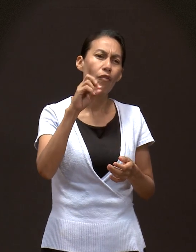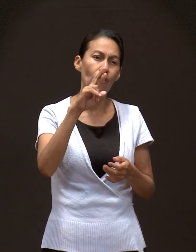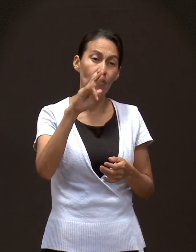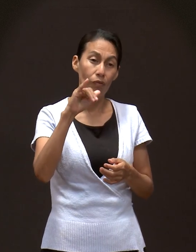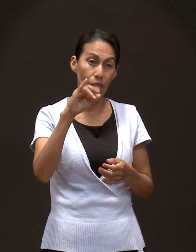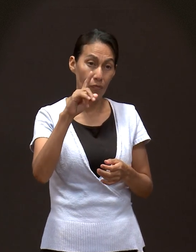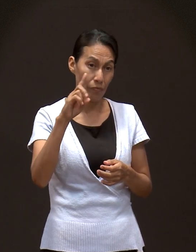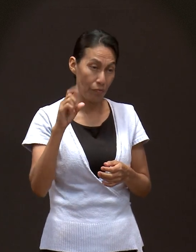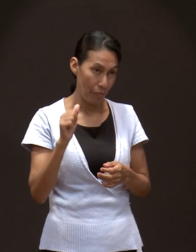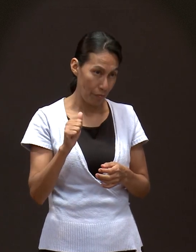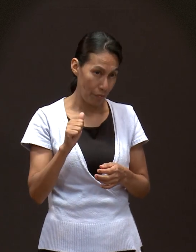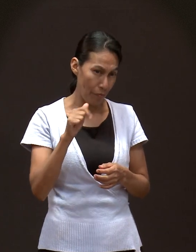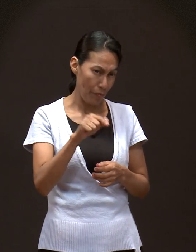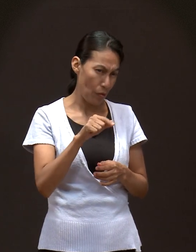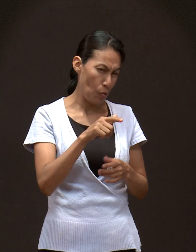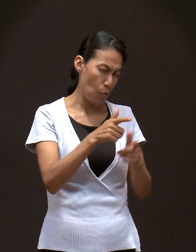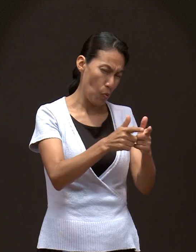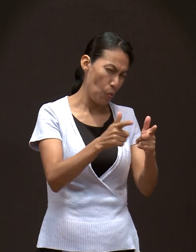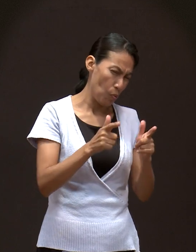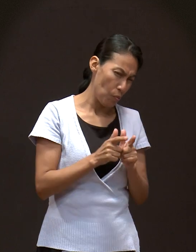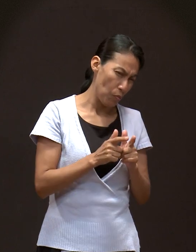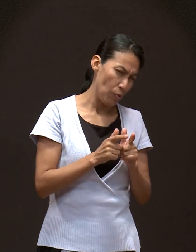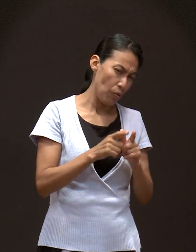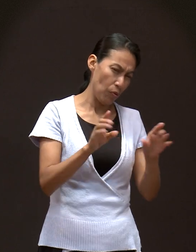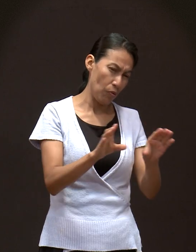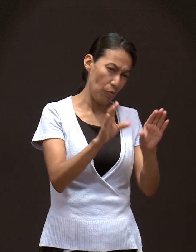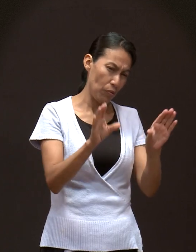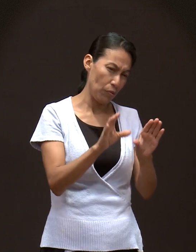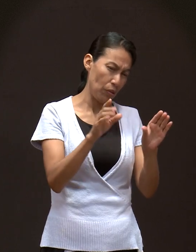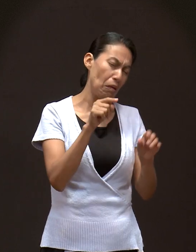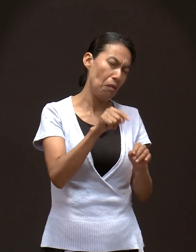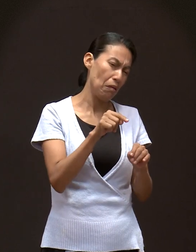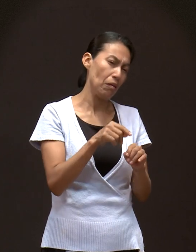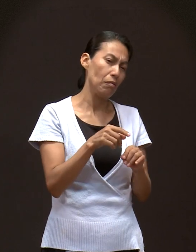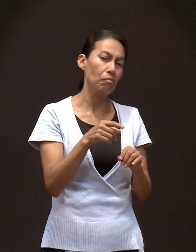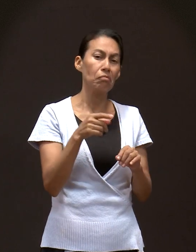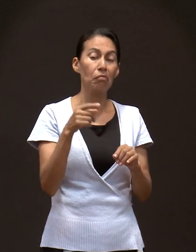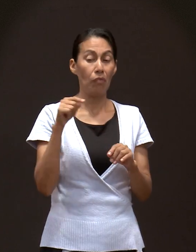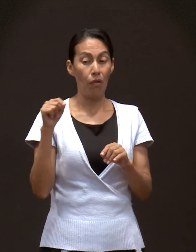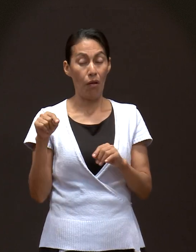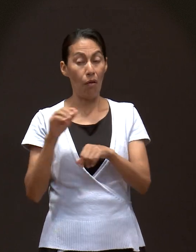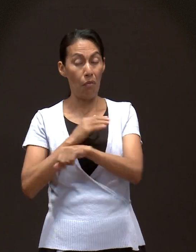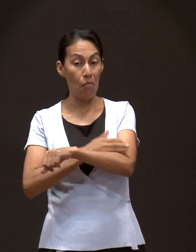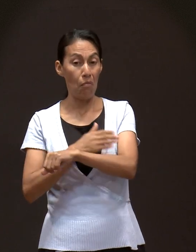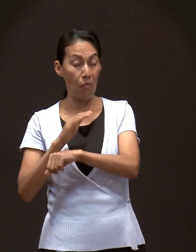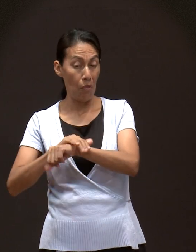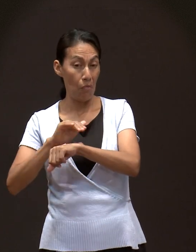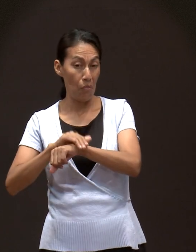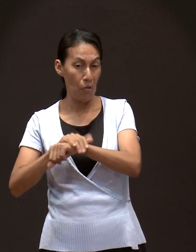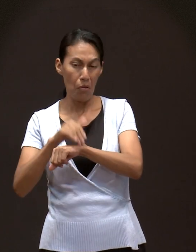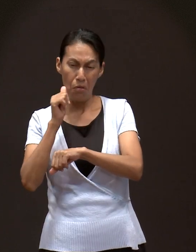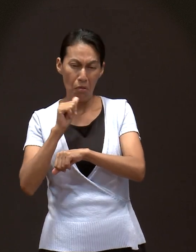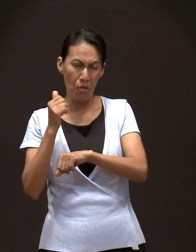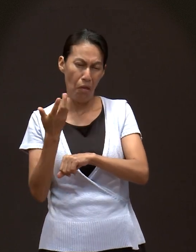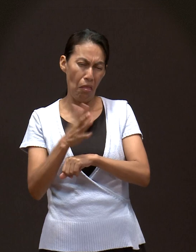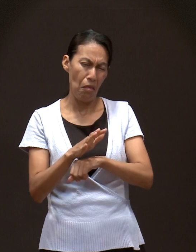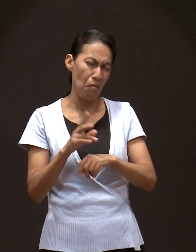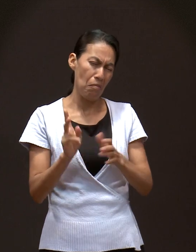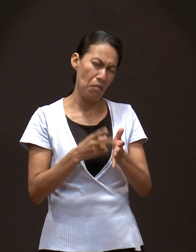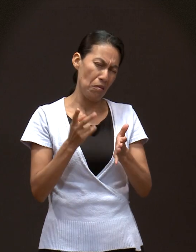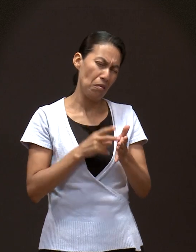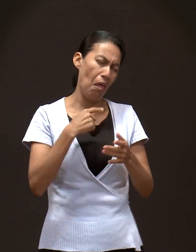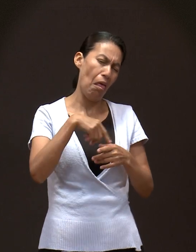colportaje. Él ha ido como a 10 programas de colportaje. Y me dijo, ve,